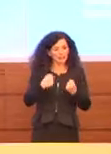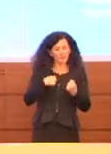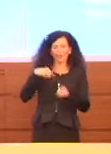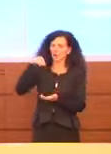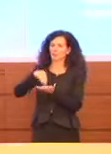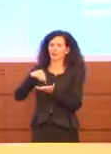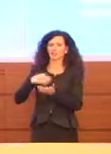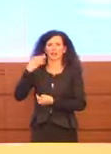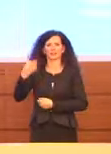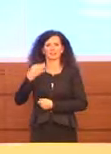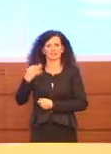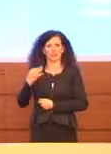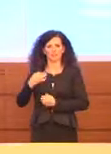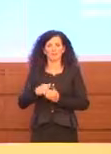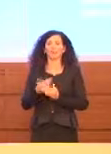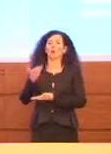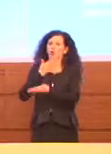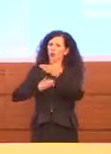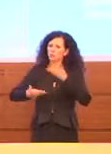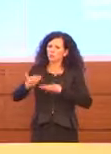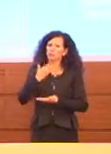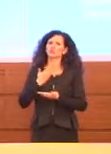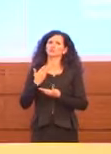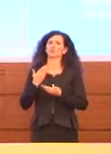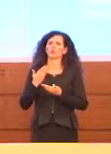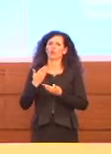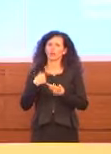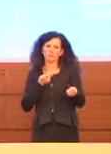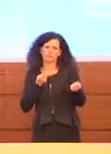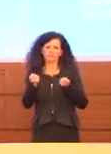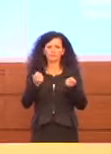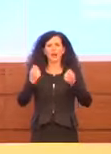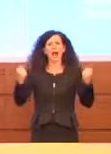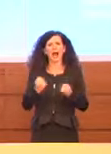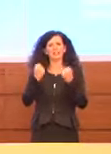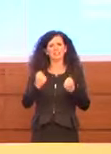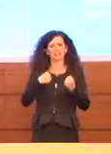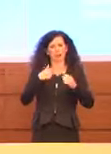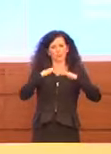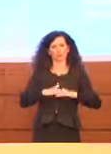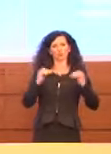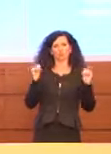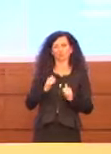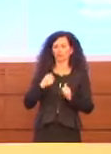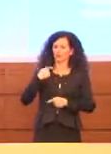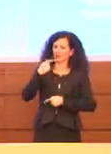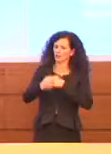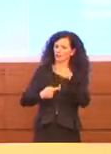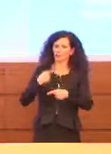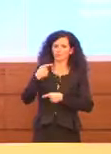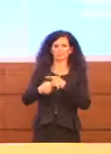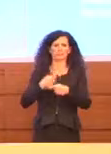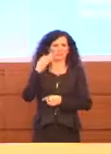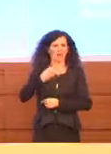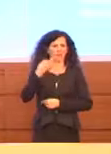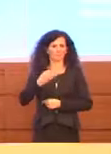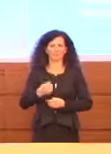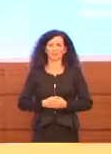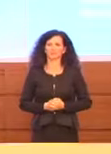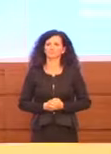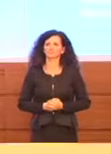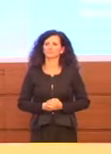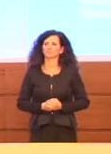collaborando quindi e dirigente nelle nostre attività in ogni fase dell'emergenza da